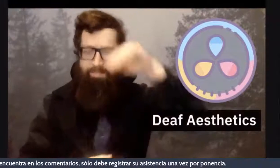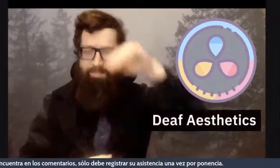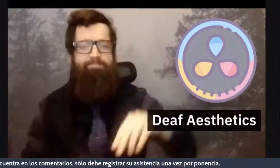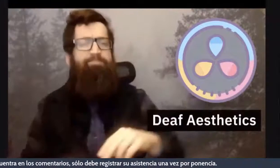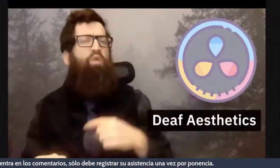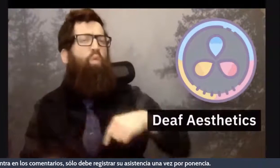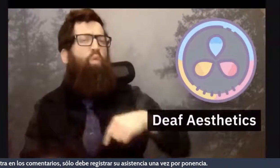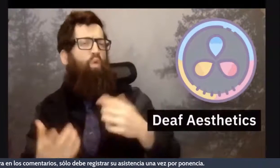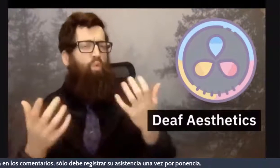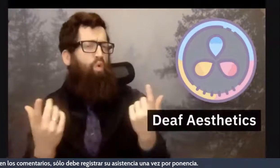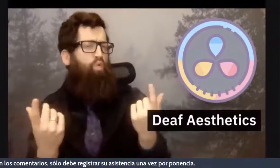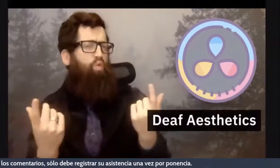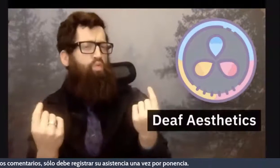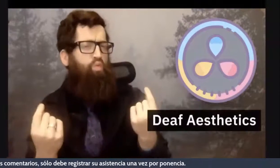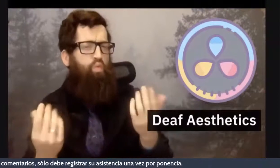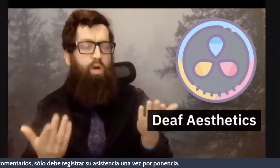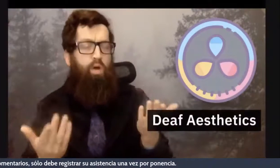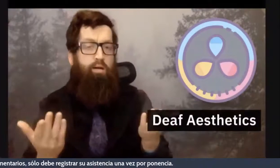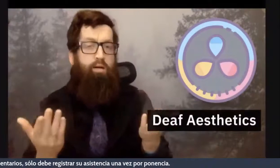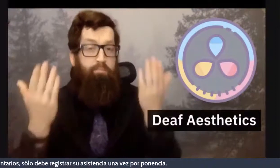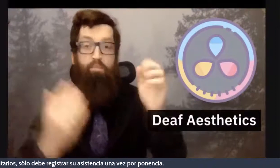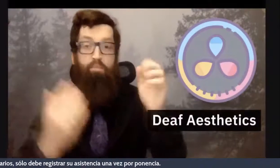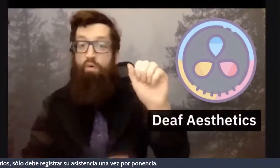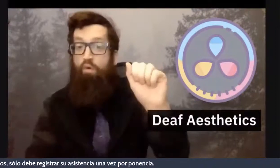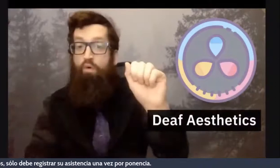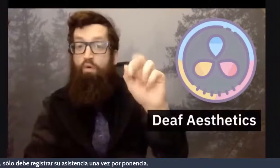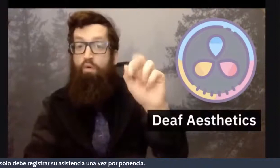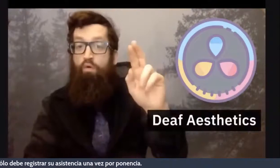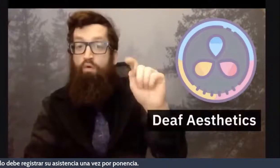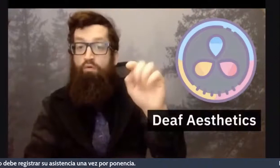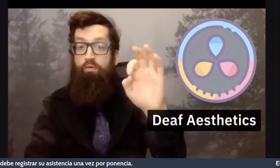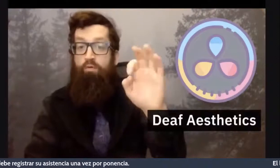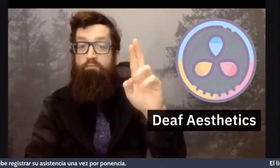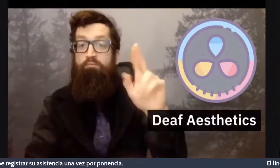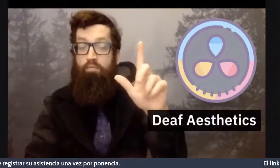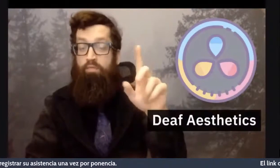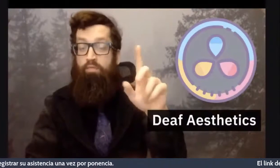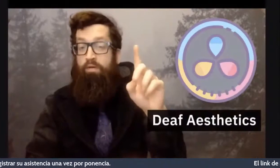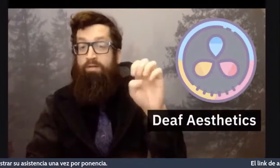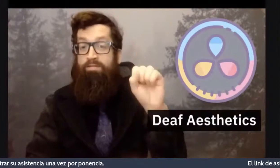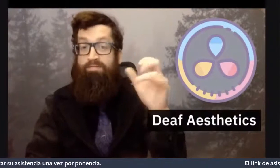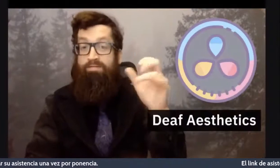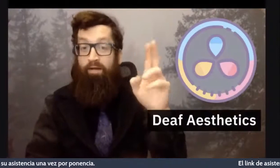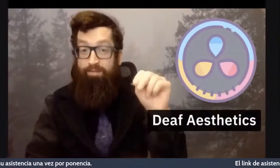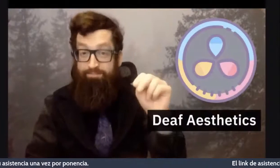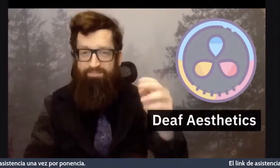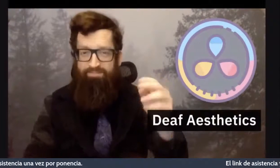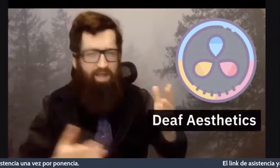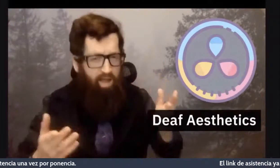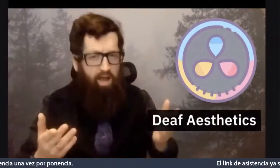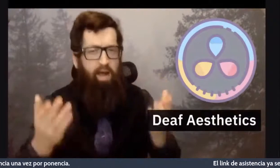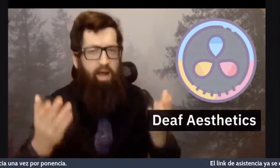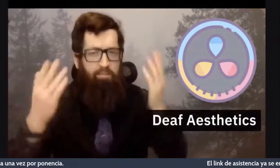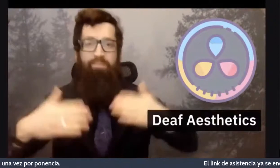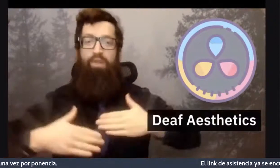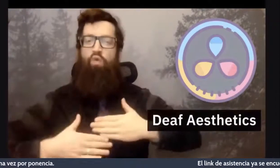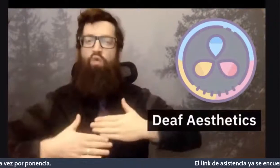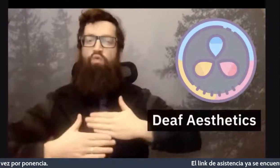luego también aquí queremos crear ese diseño así, para que la experiencia de aprendizaje pueda disfrutarse